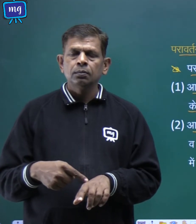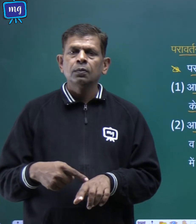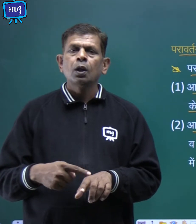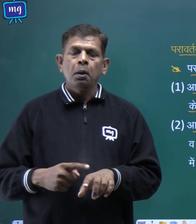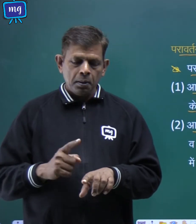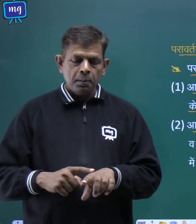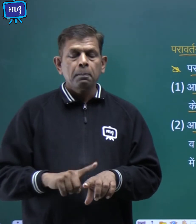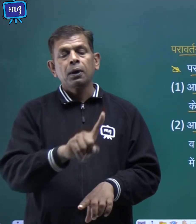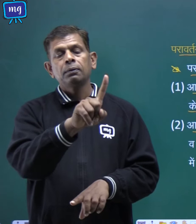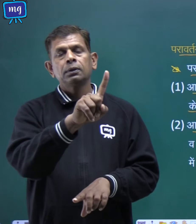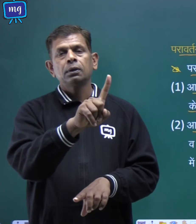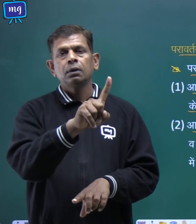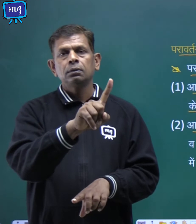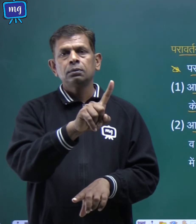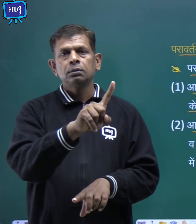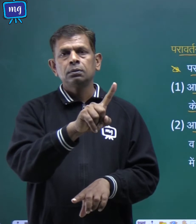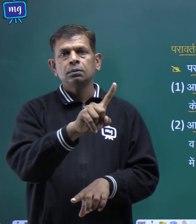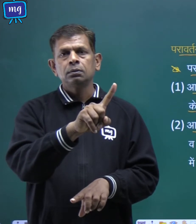परावर्तित किरण